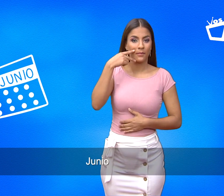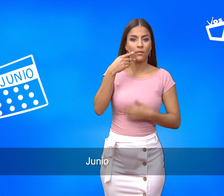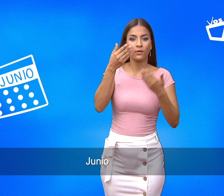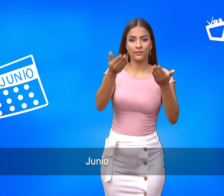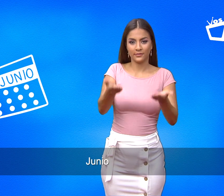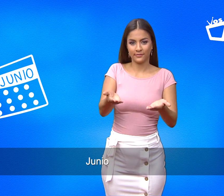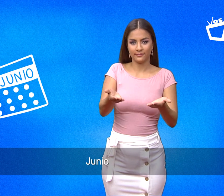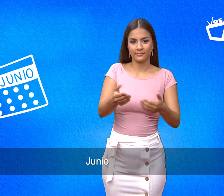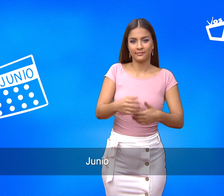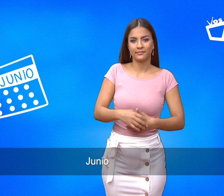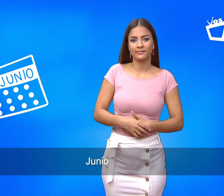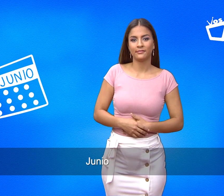junio